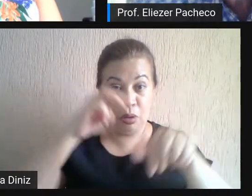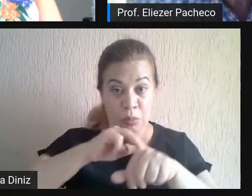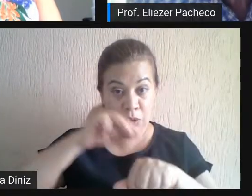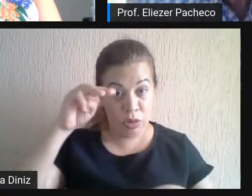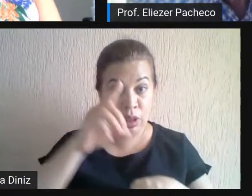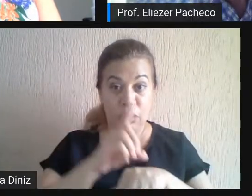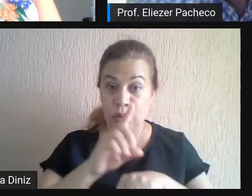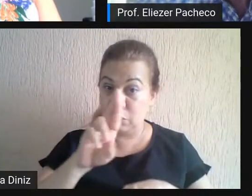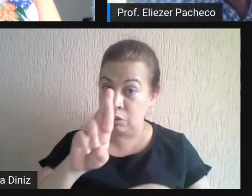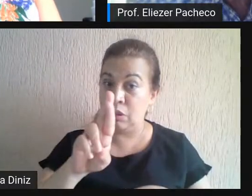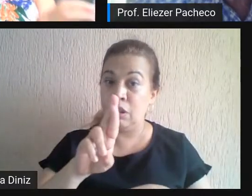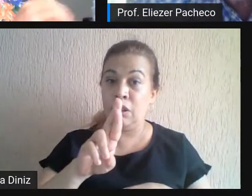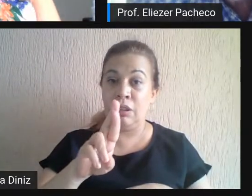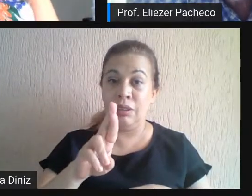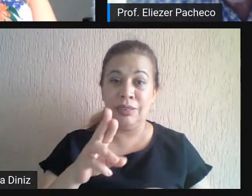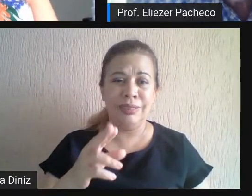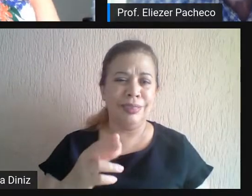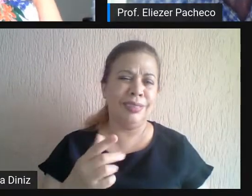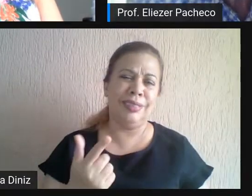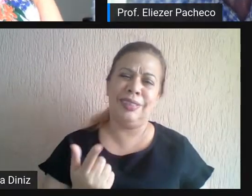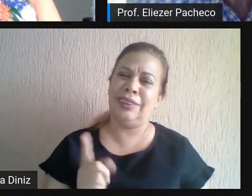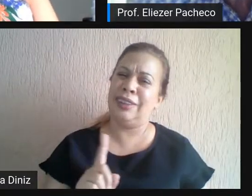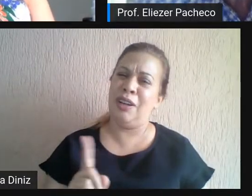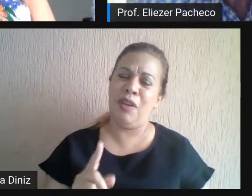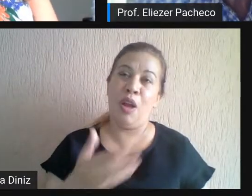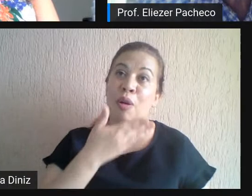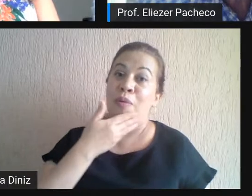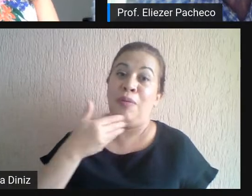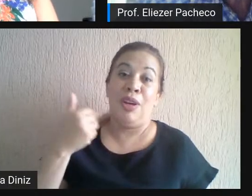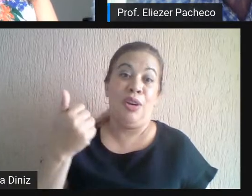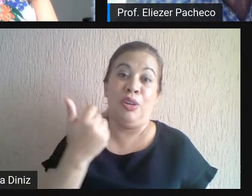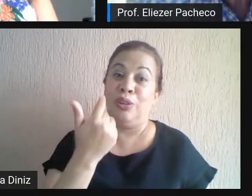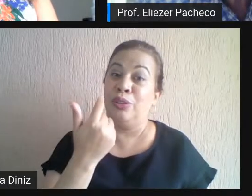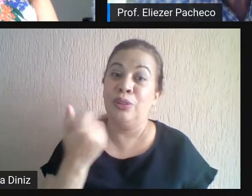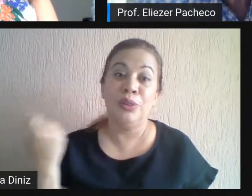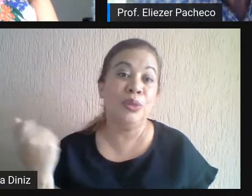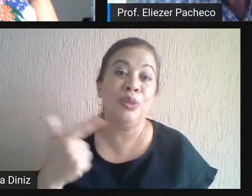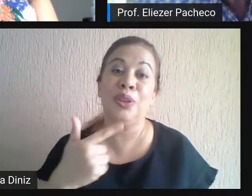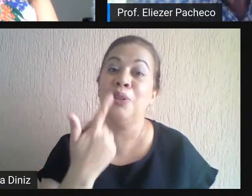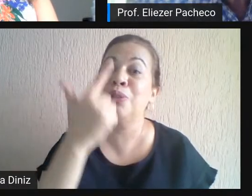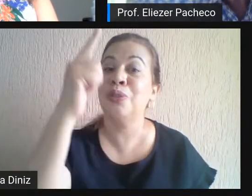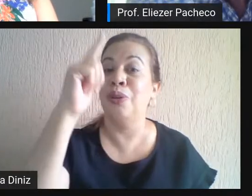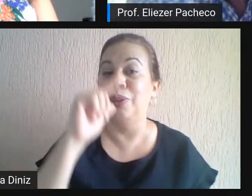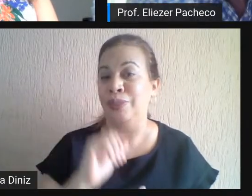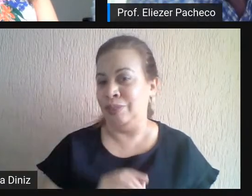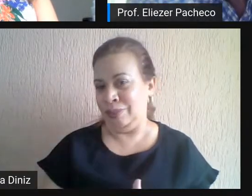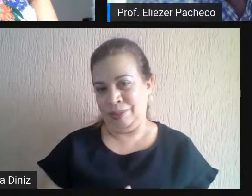doutorado, não nos torna melhores que os demais.